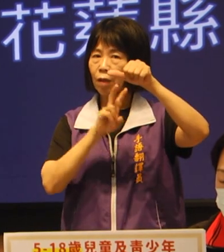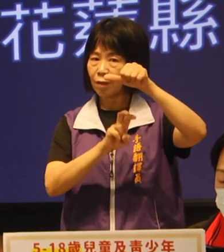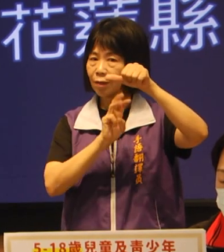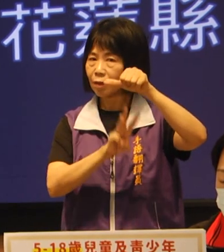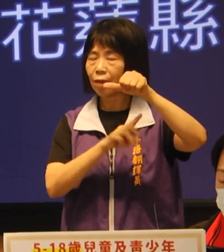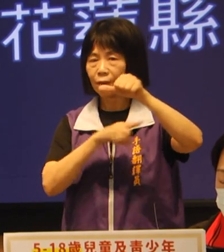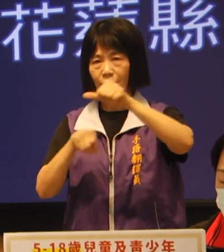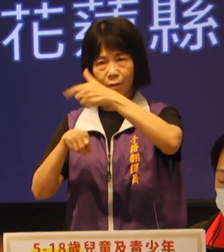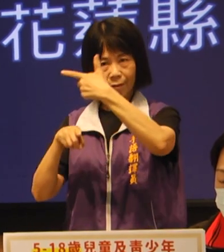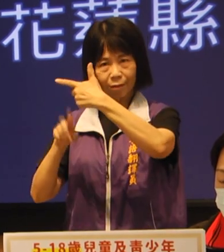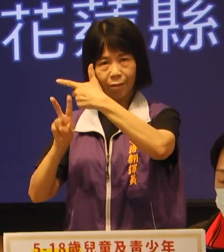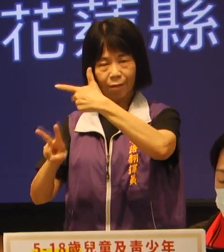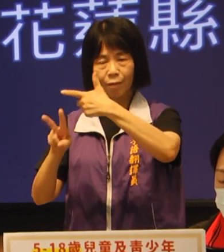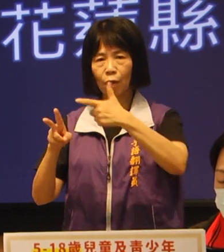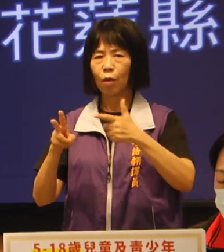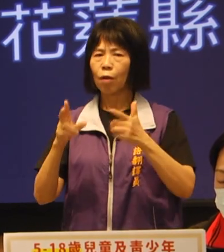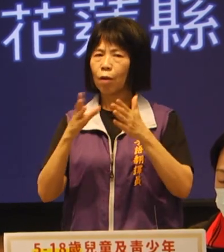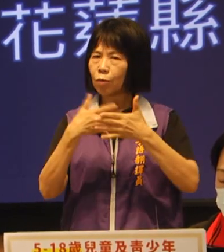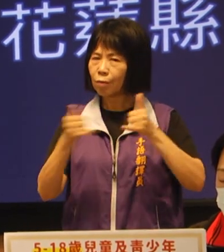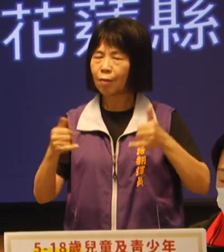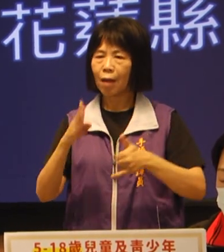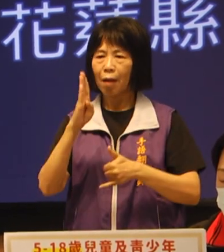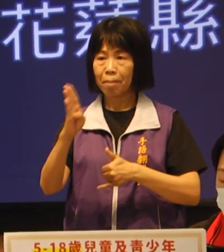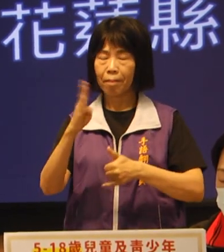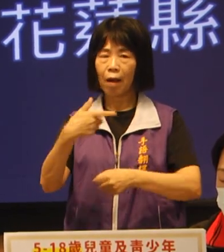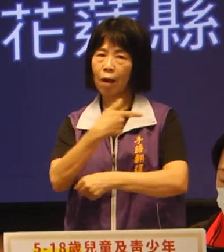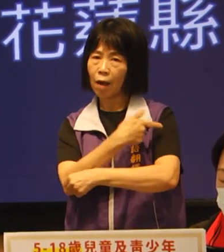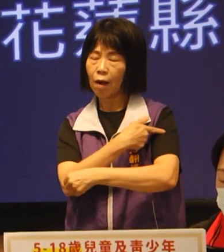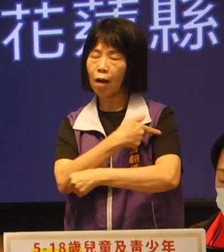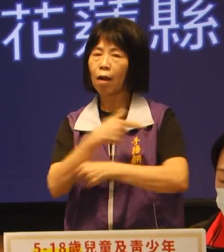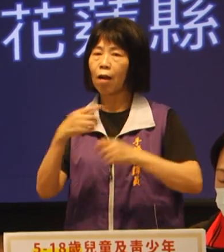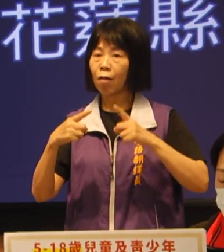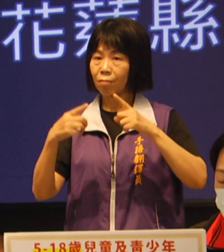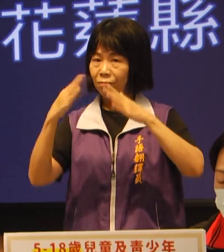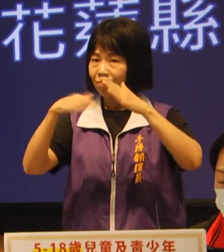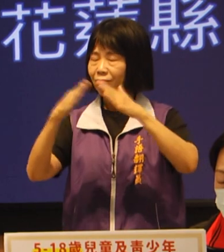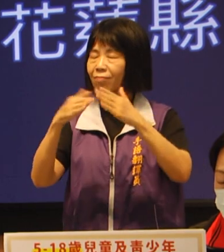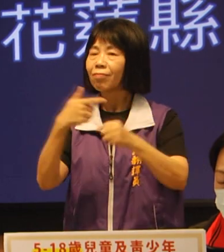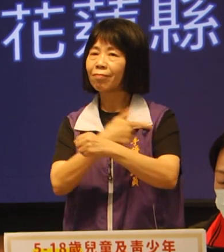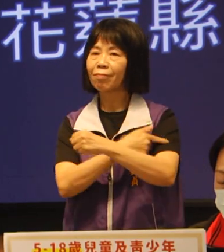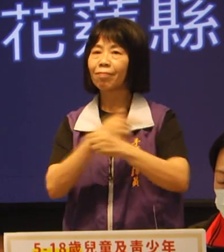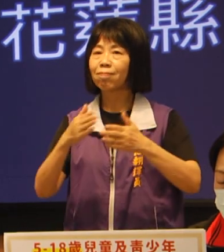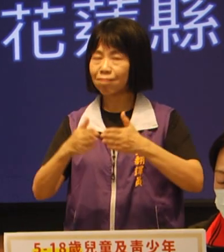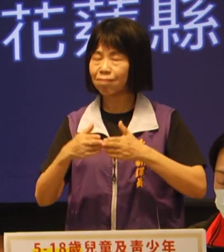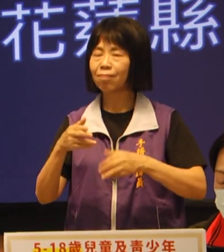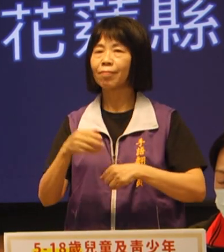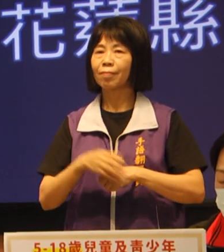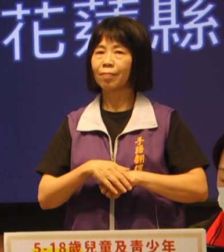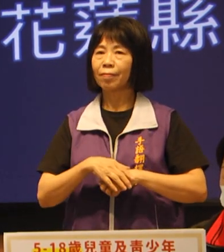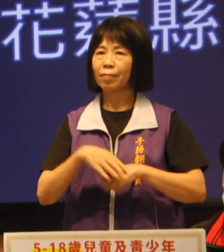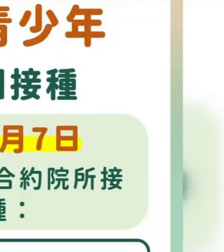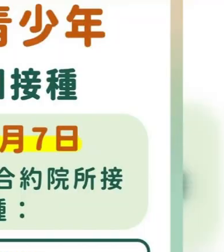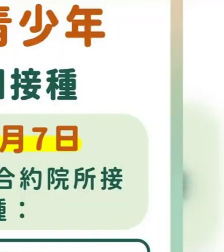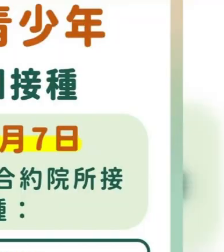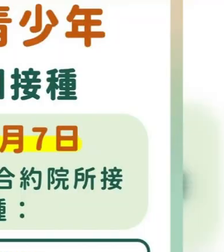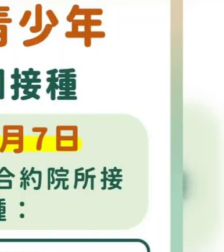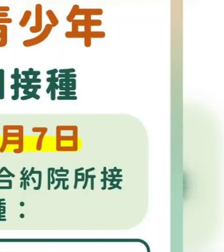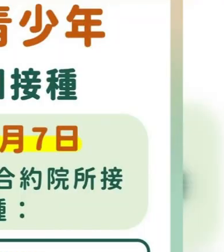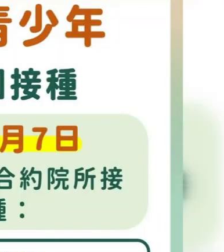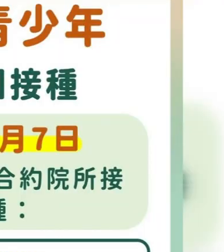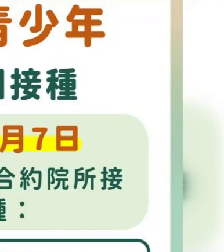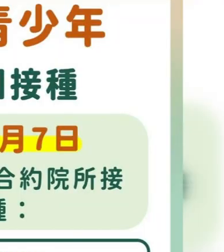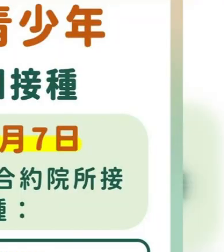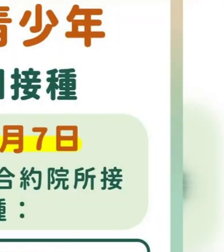5月26号到6月2号会实施学生 BNT 的一个疫苗的一个校园集中接种的一个规划，会延期办理。那刚